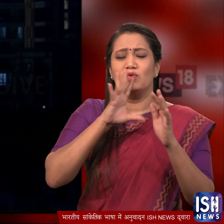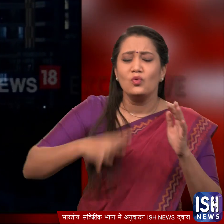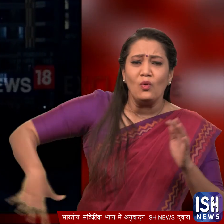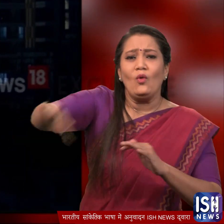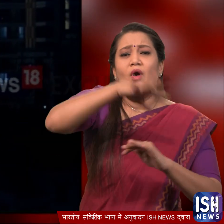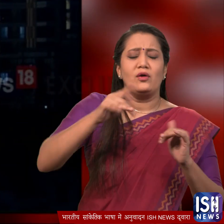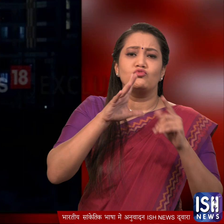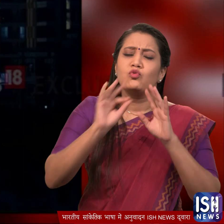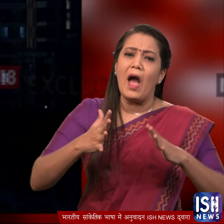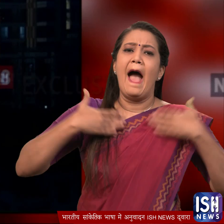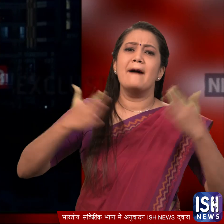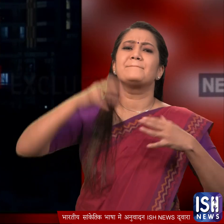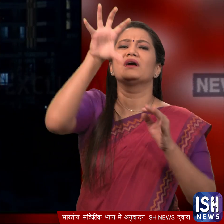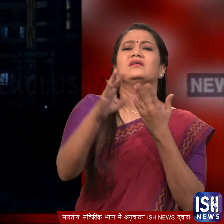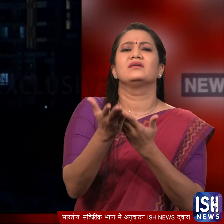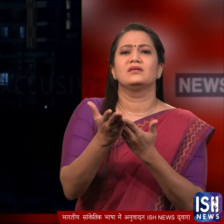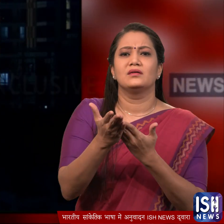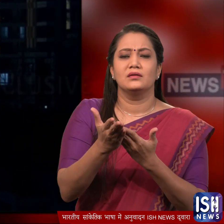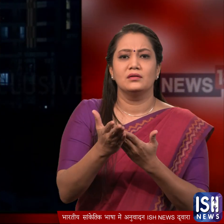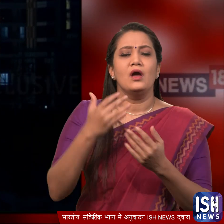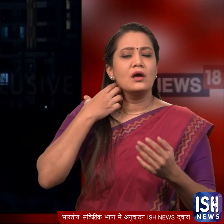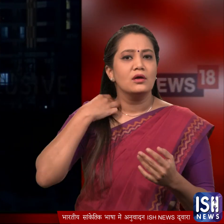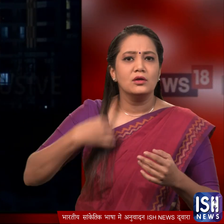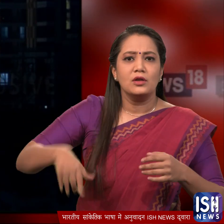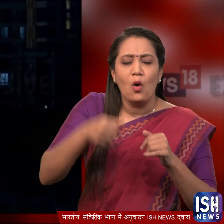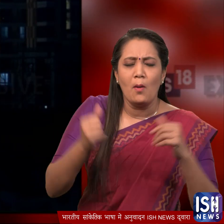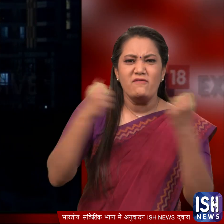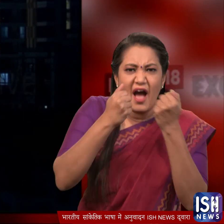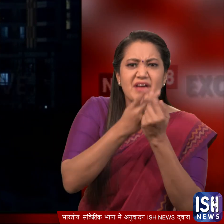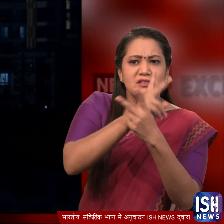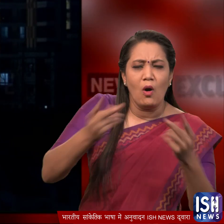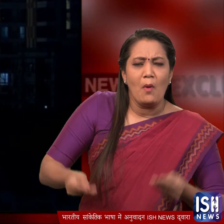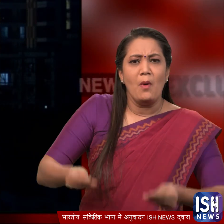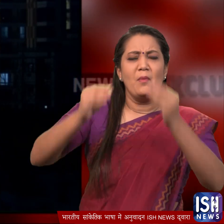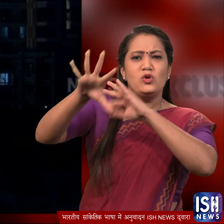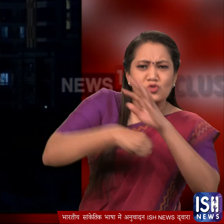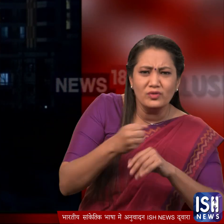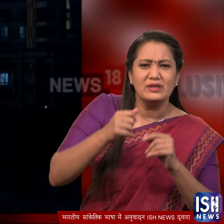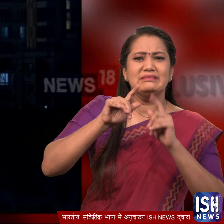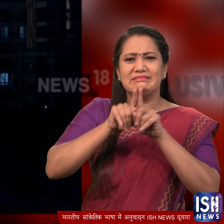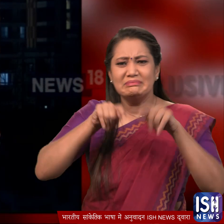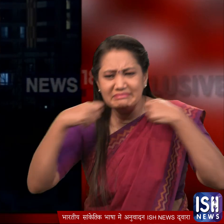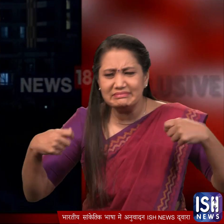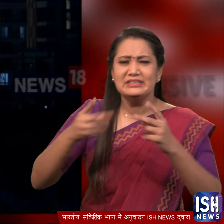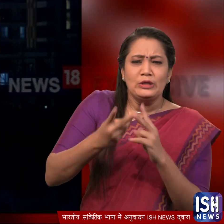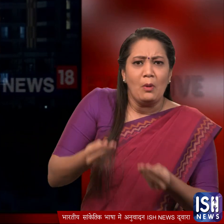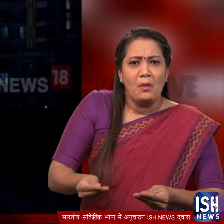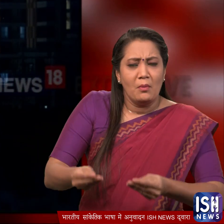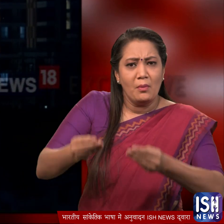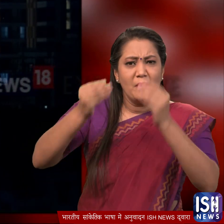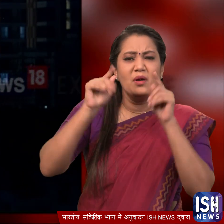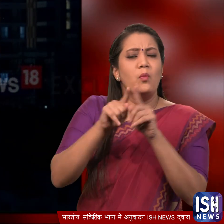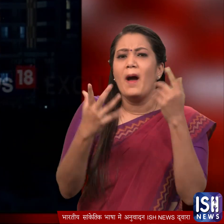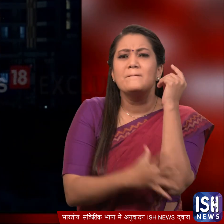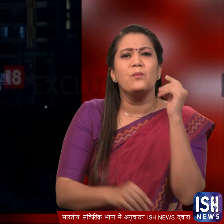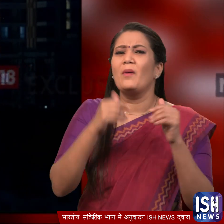पहचान देश के खुशहाल राज्यों में रही है, जिस पर बेलगाम होते जा रहे अपराधियों ने नजर गड़ा दी है। लूटपाट, चोरी, डकैती जैसे अपराधों के लिए वहां